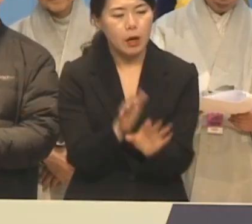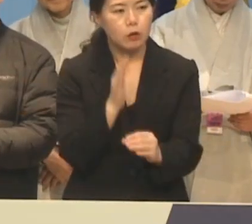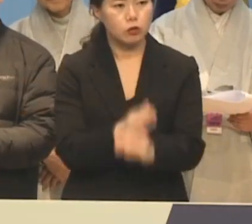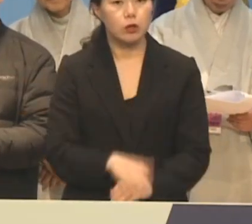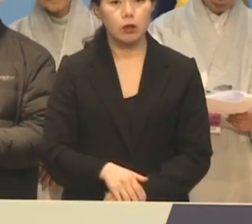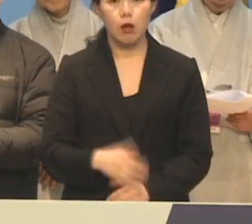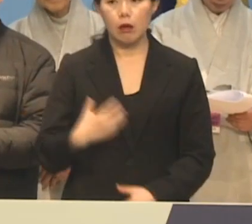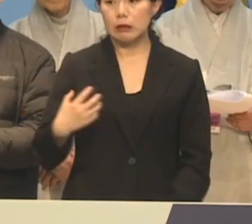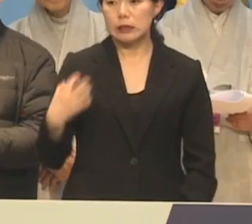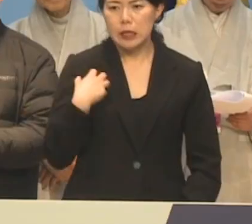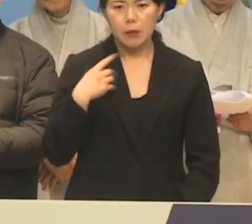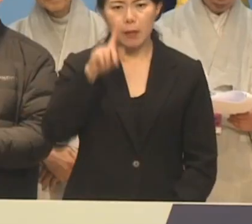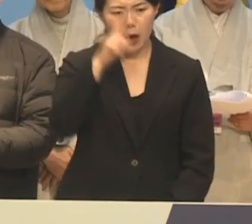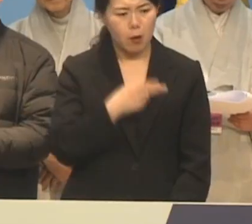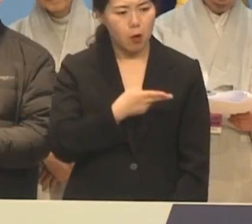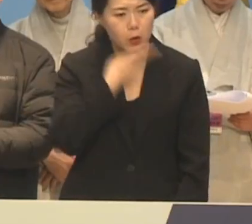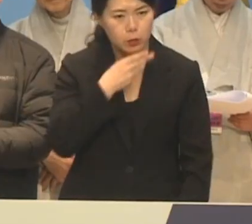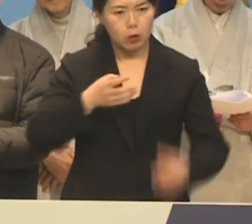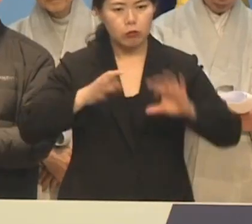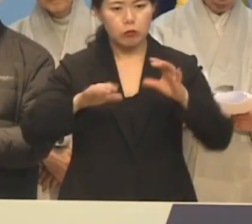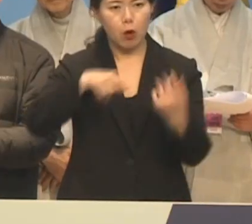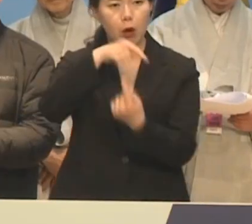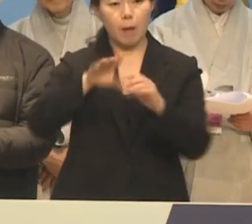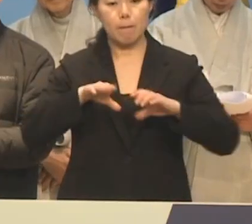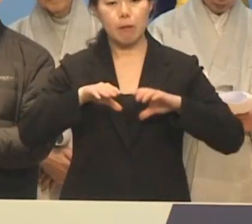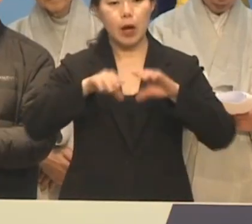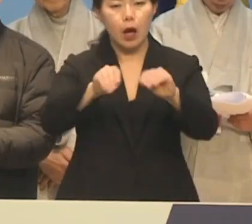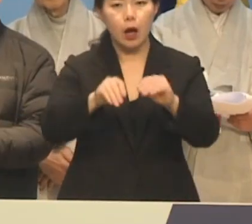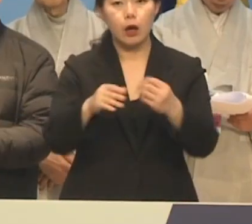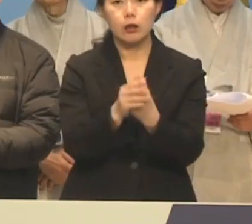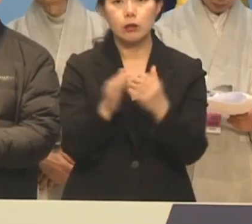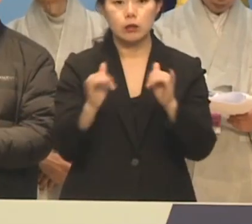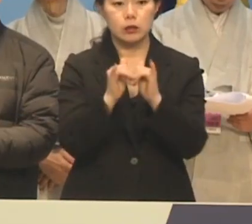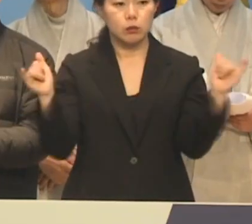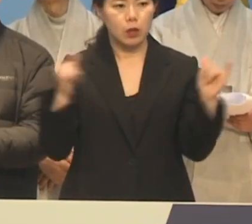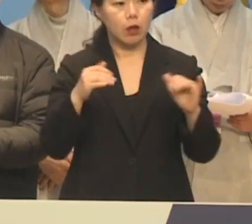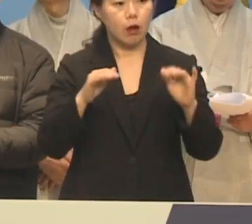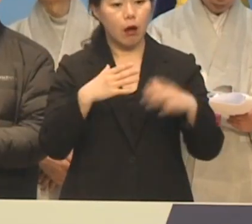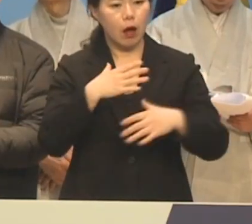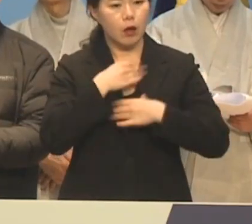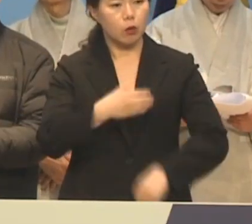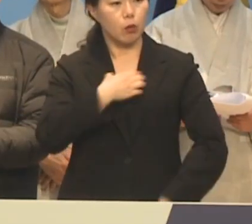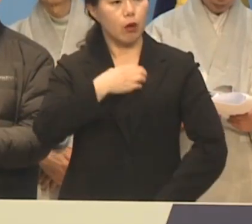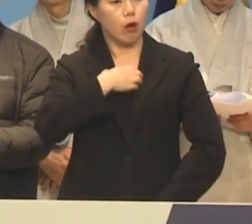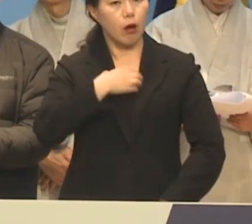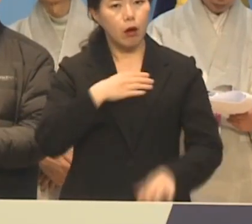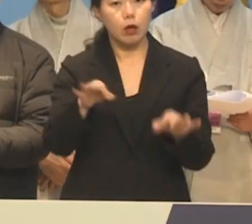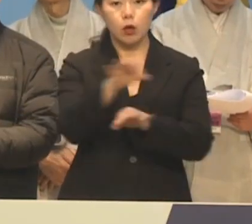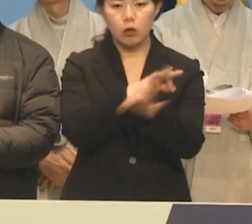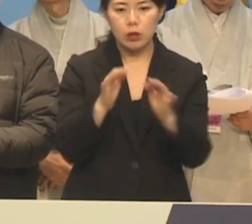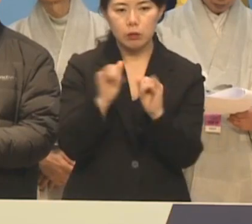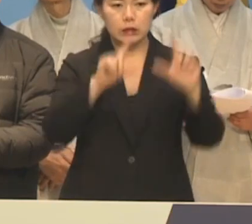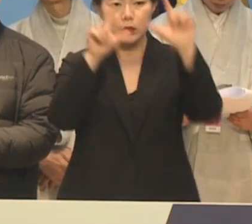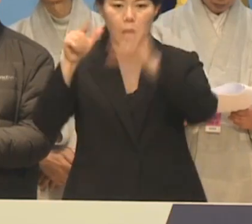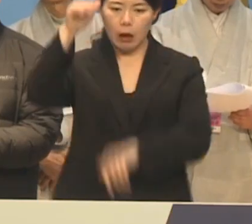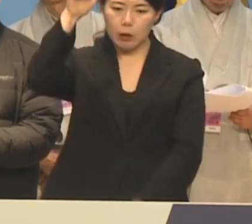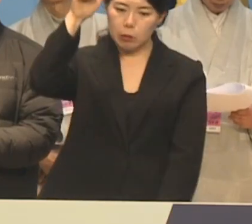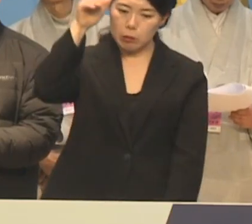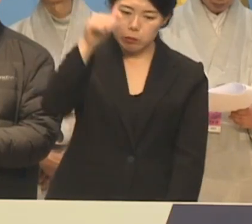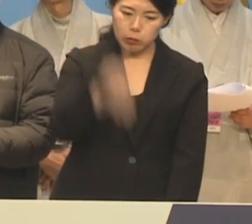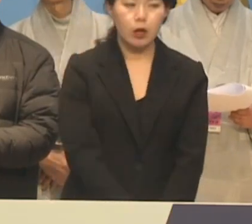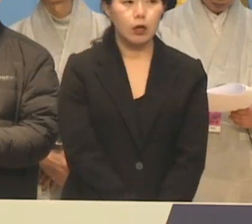아무도 책임지지 않는 국정의 마비로 시민들의 안전이 위협받고 경제와 민생은 파탄